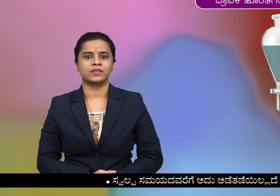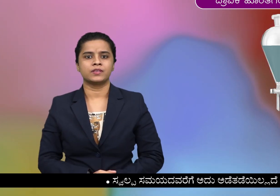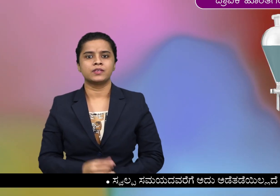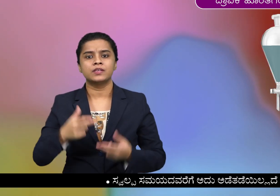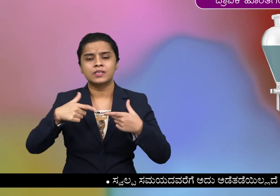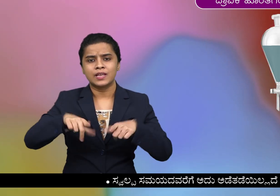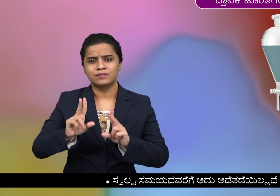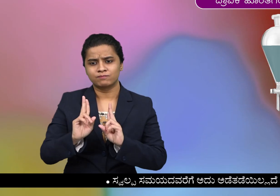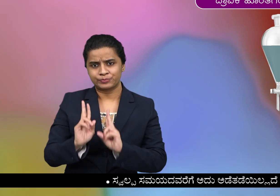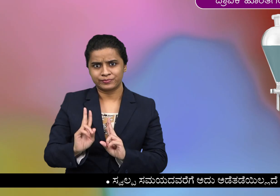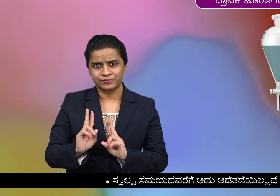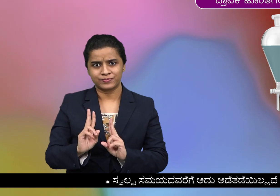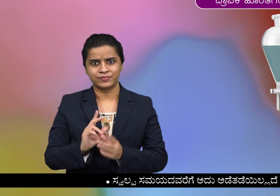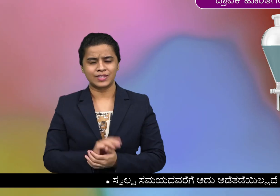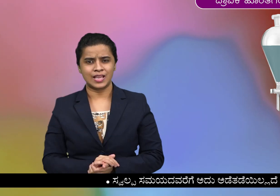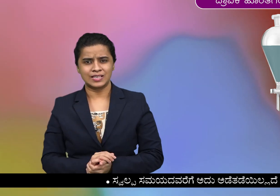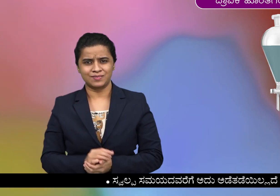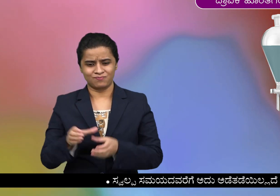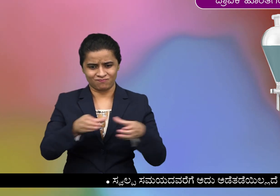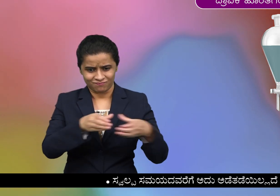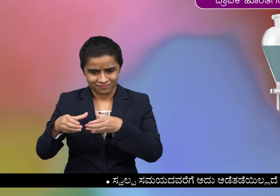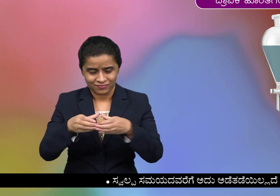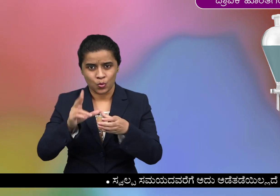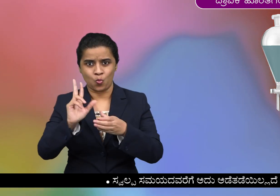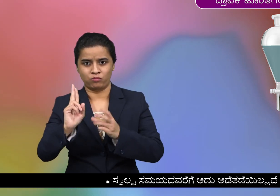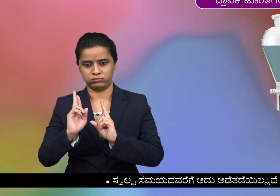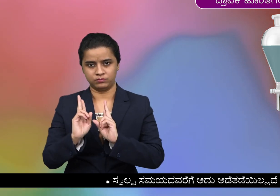ಸ್ವಲ್ಪ ಸಮಯದವರೆಗೆ ಅದು ಅಡೆತಡೆ ಇಲ್ಲದೆ ನಿಲ್ಲಲಿ.